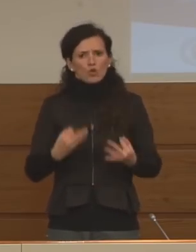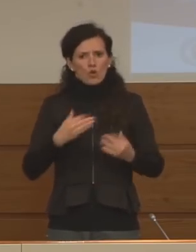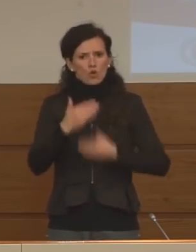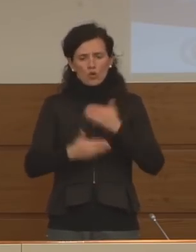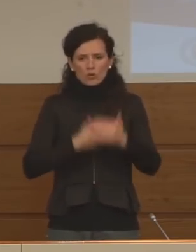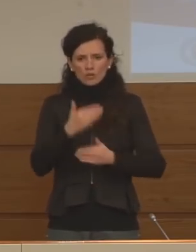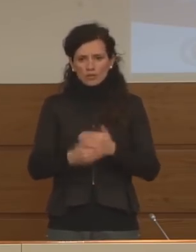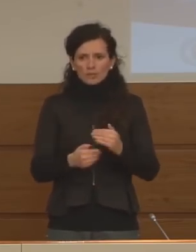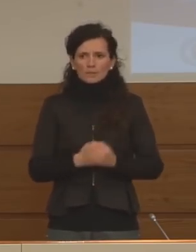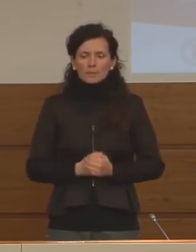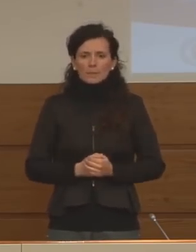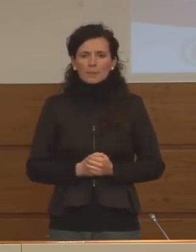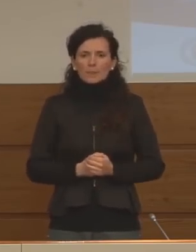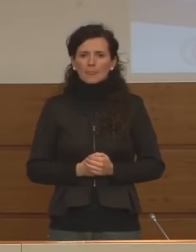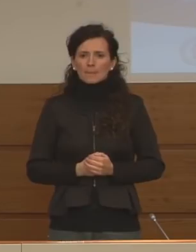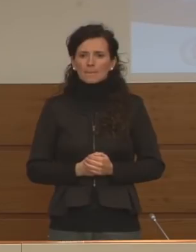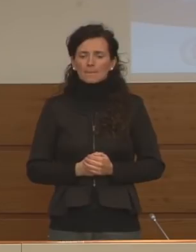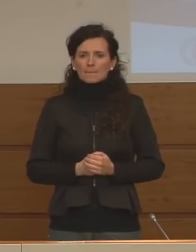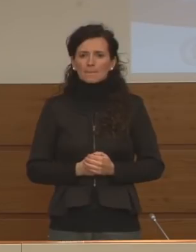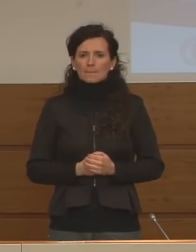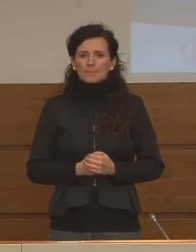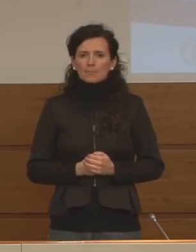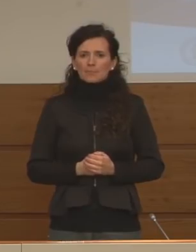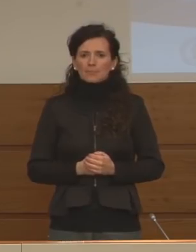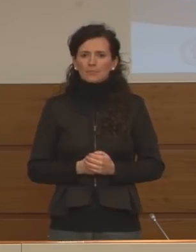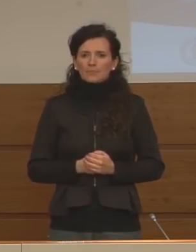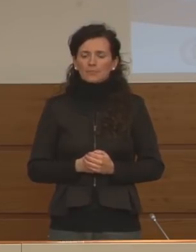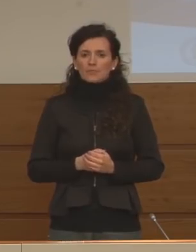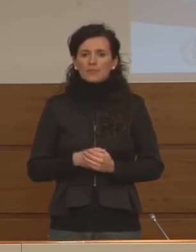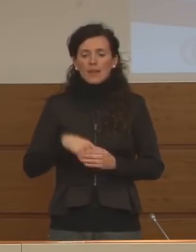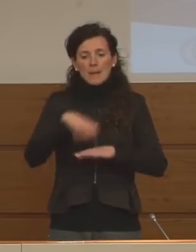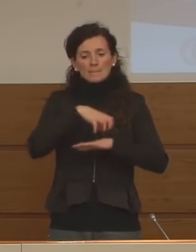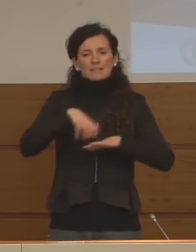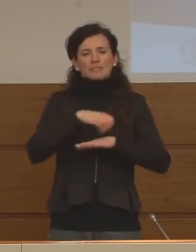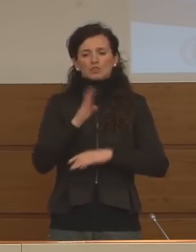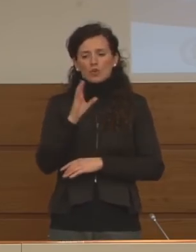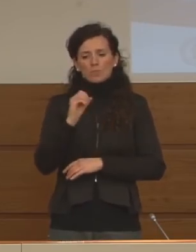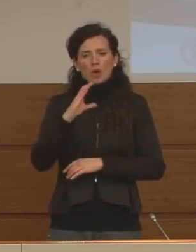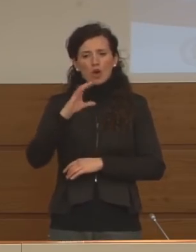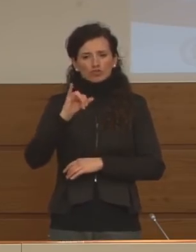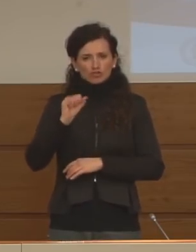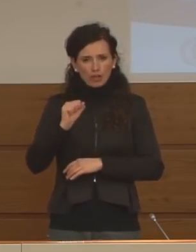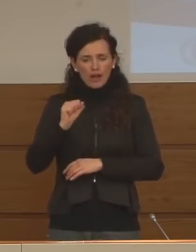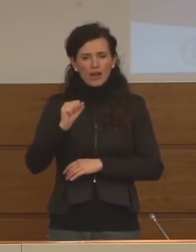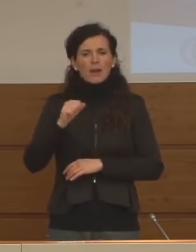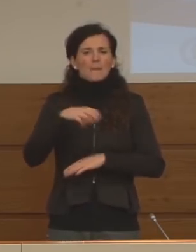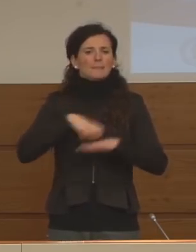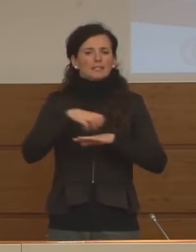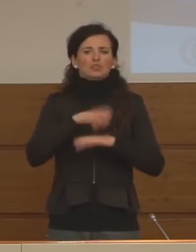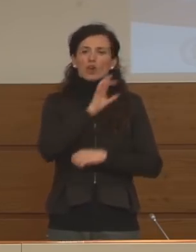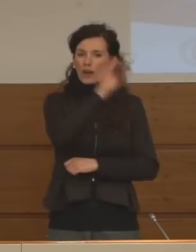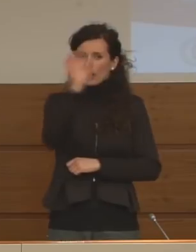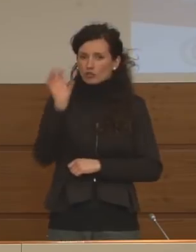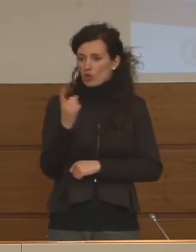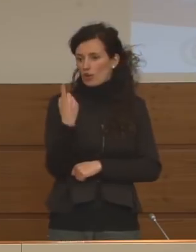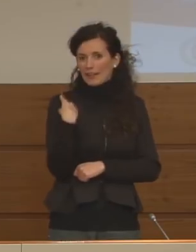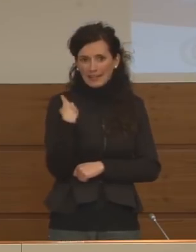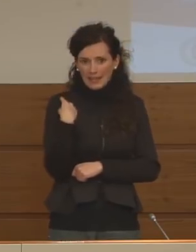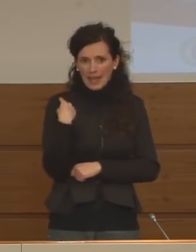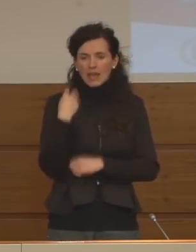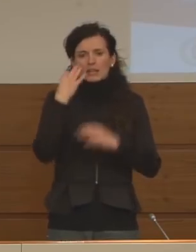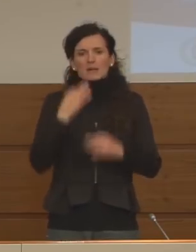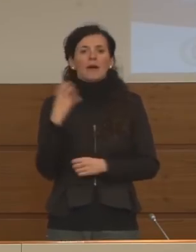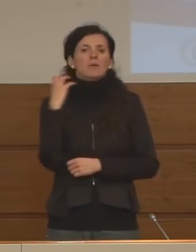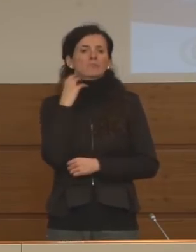con il ministro delle regioni francesco boccia abbiamo accompagnato a bergamo i primi 20